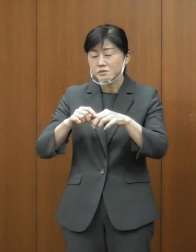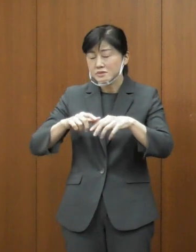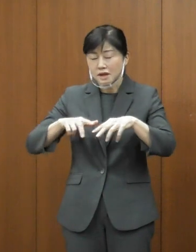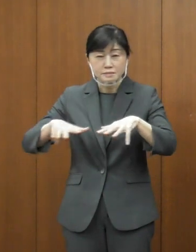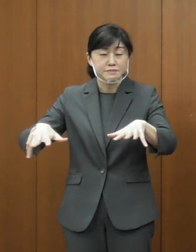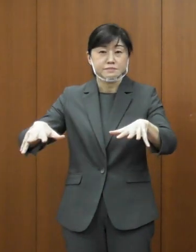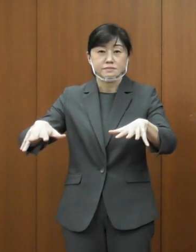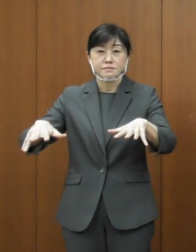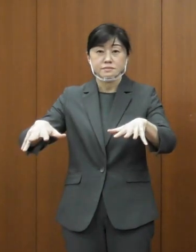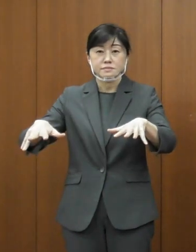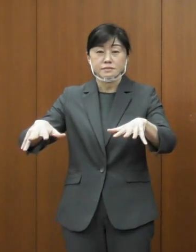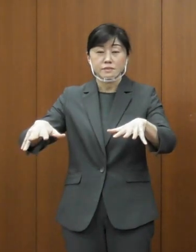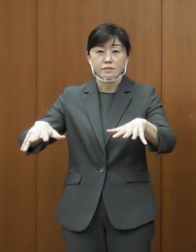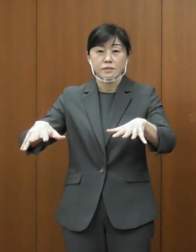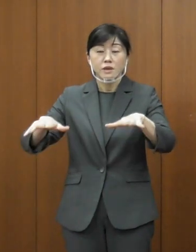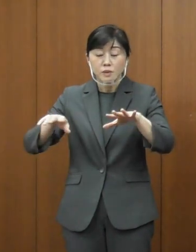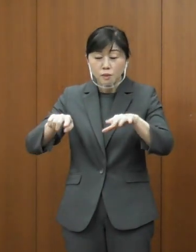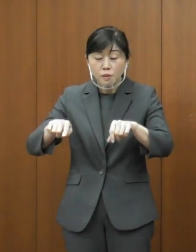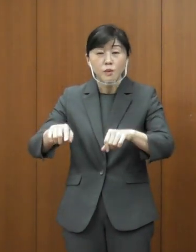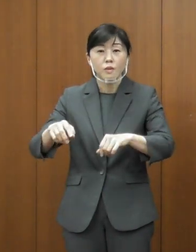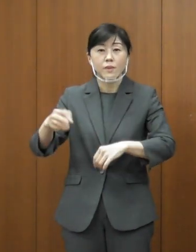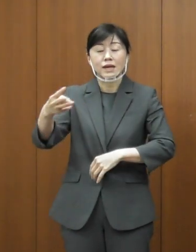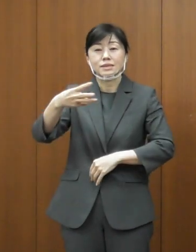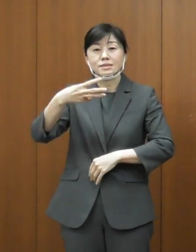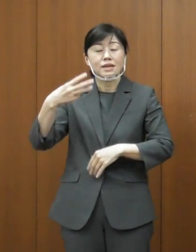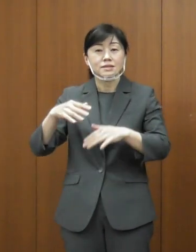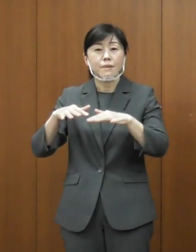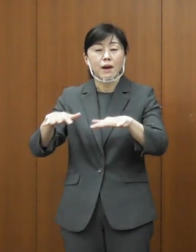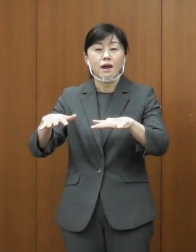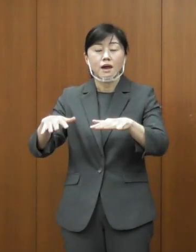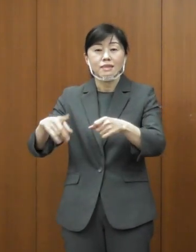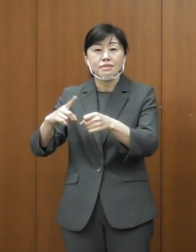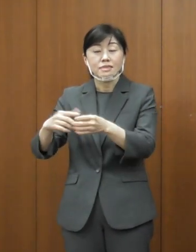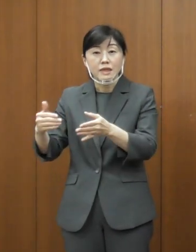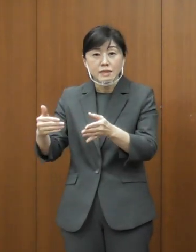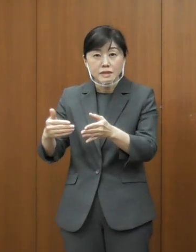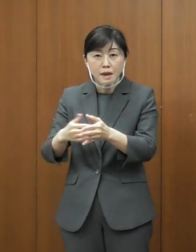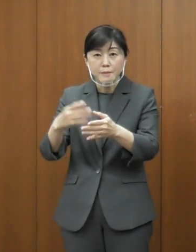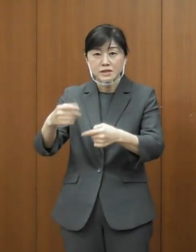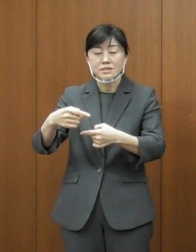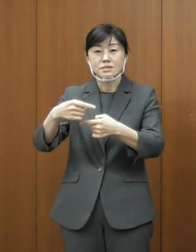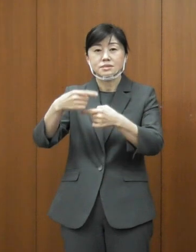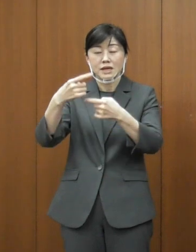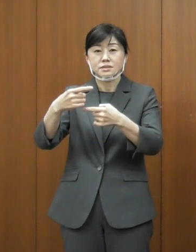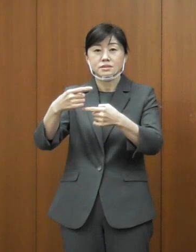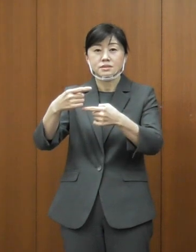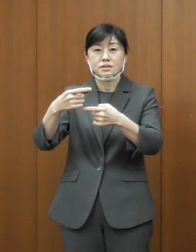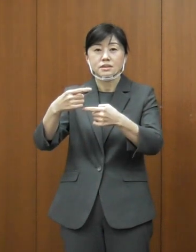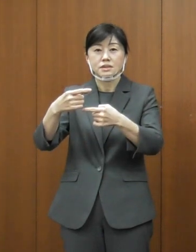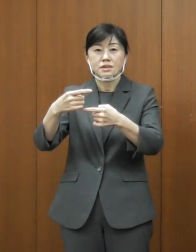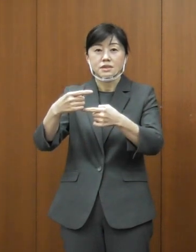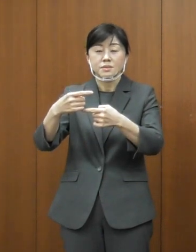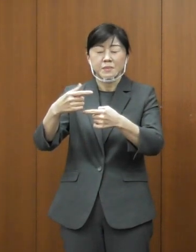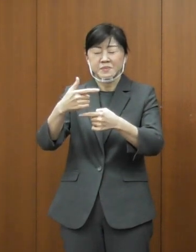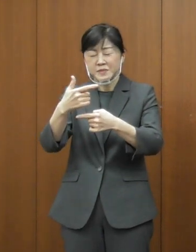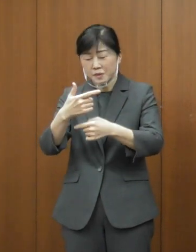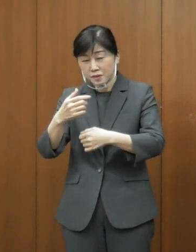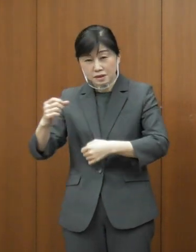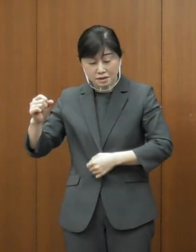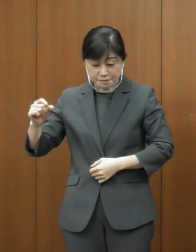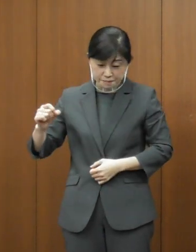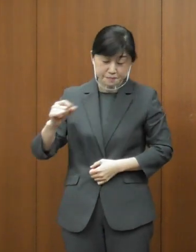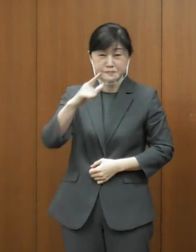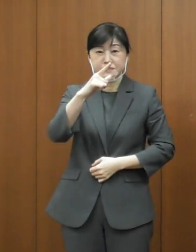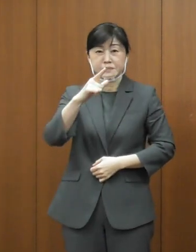たこの第3波は、年末年始に途方もない勢いで感染爆